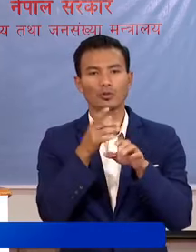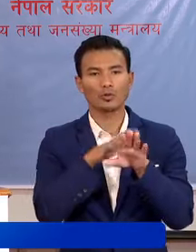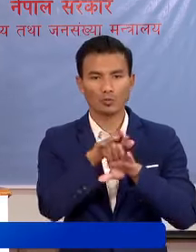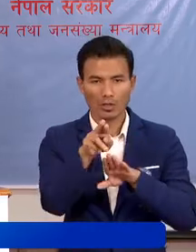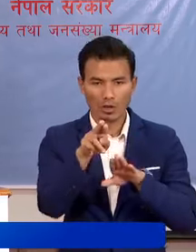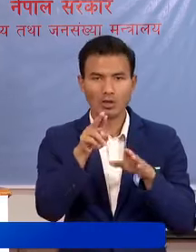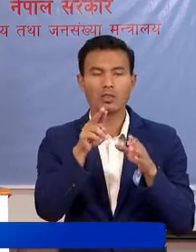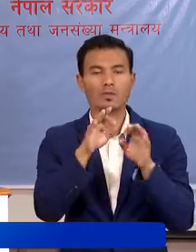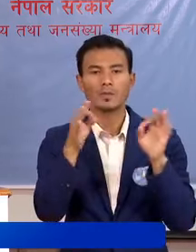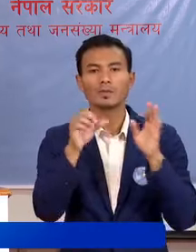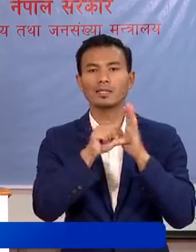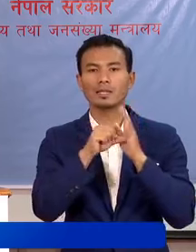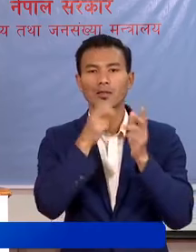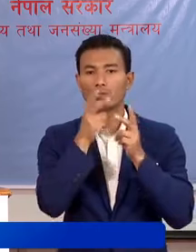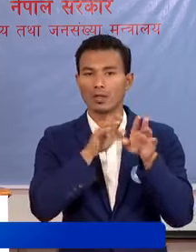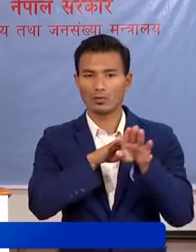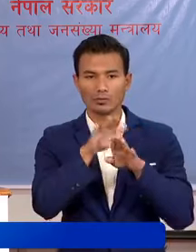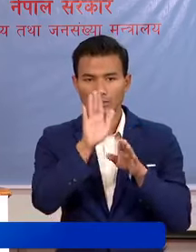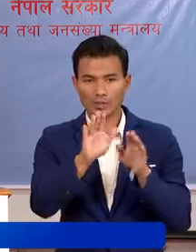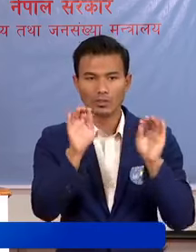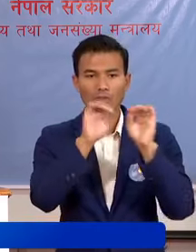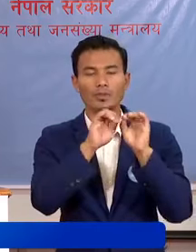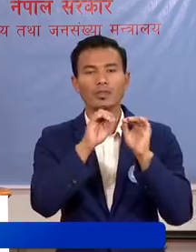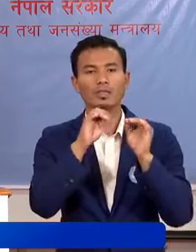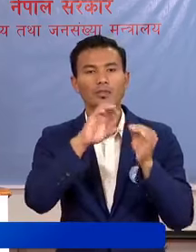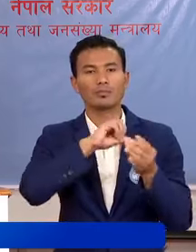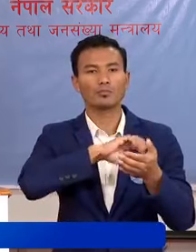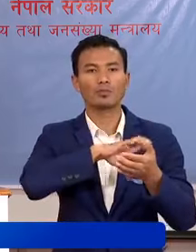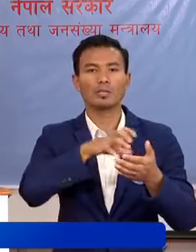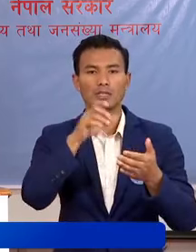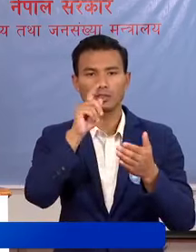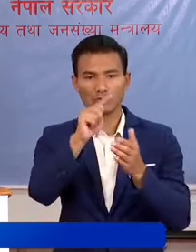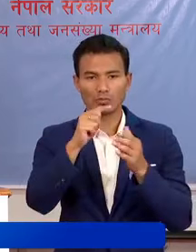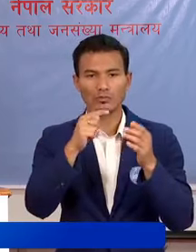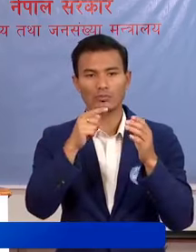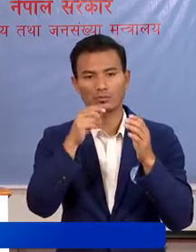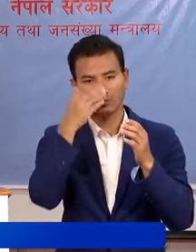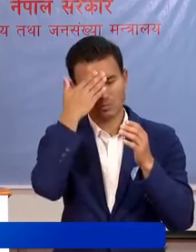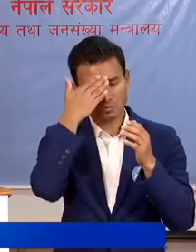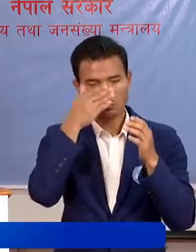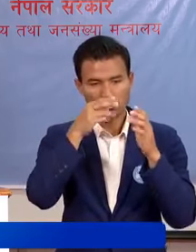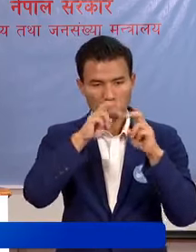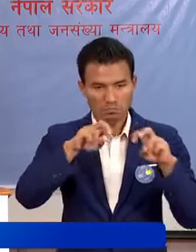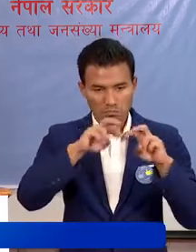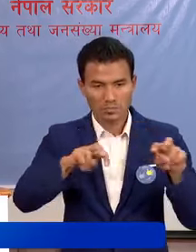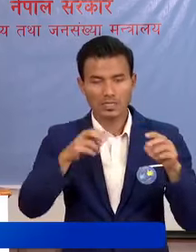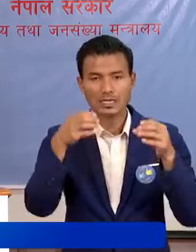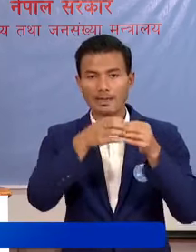यूसमा आमले संबंधित प्रदेस मा रहरेक यह केस इन्भेश्टियृन्स तीम चा आमले अरे